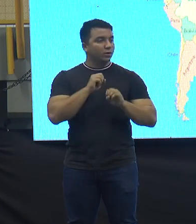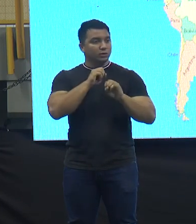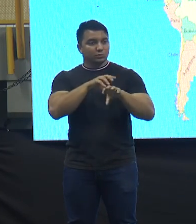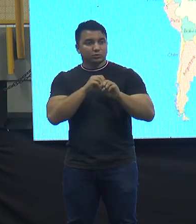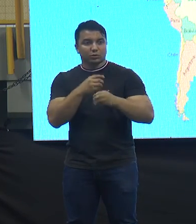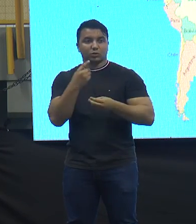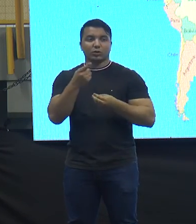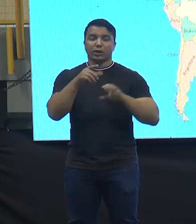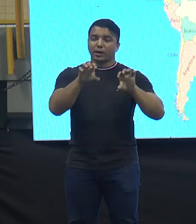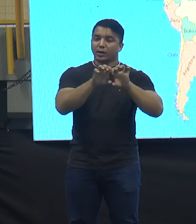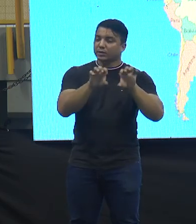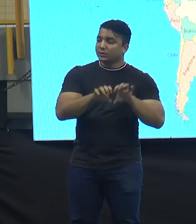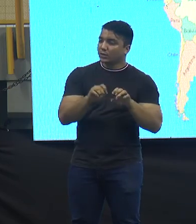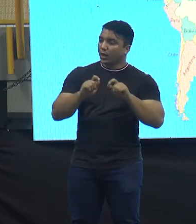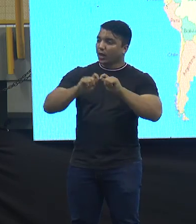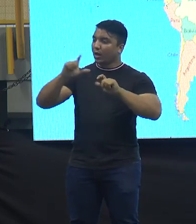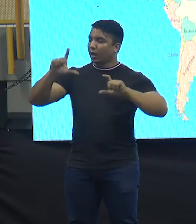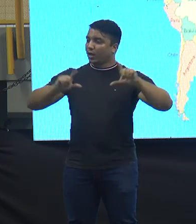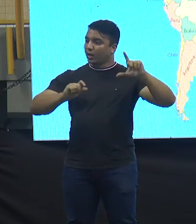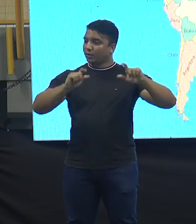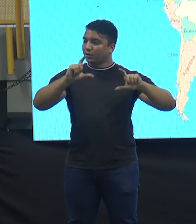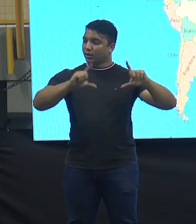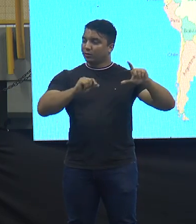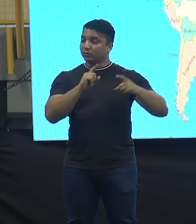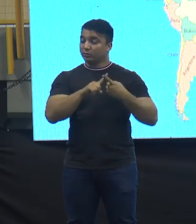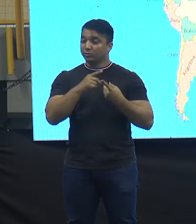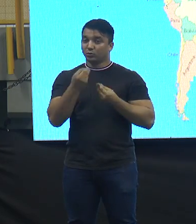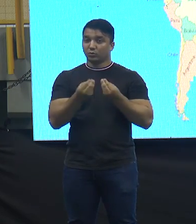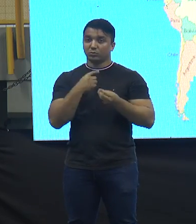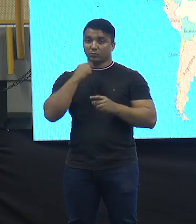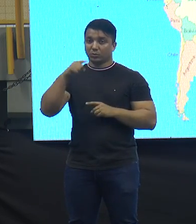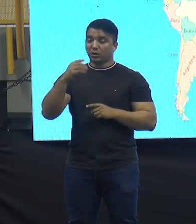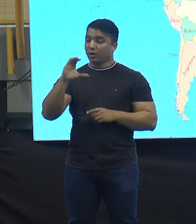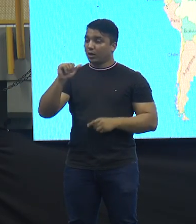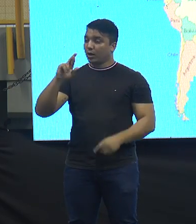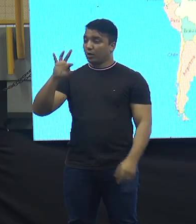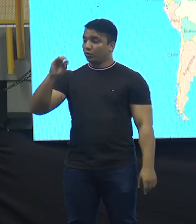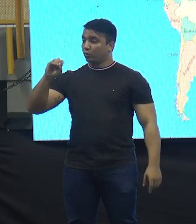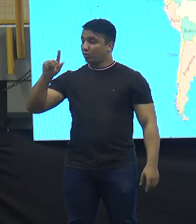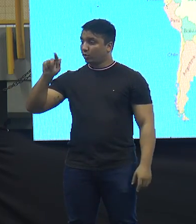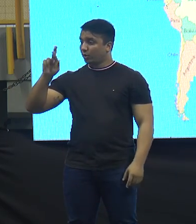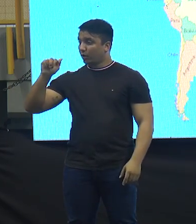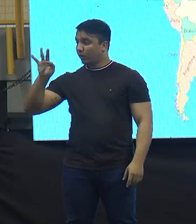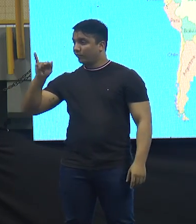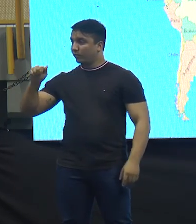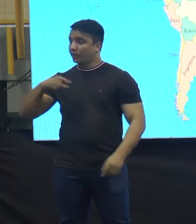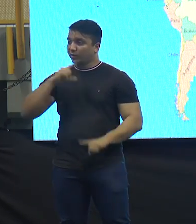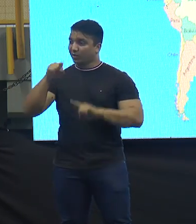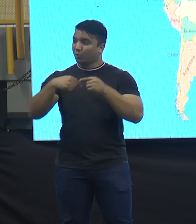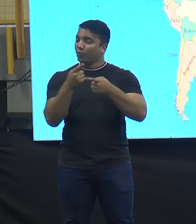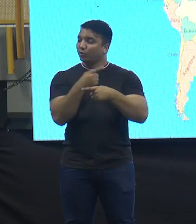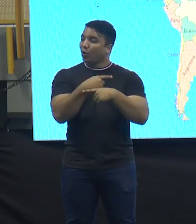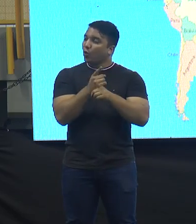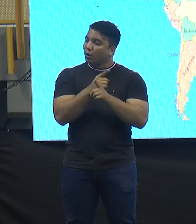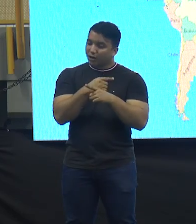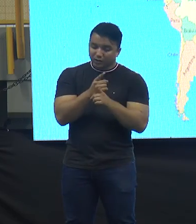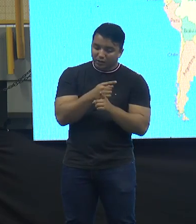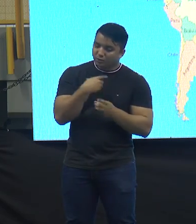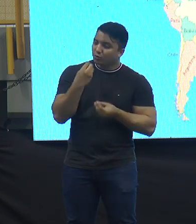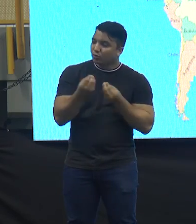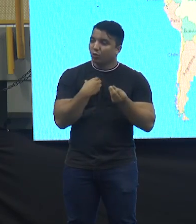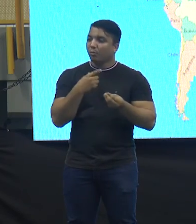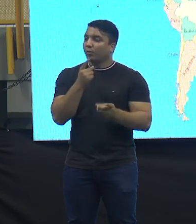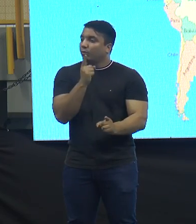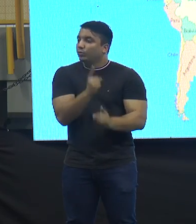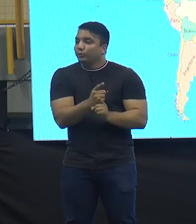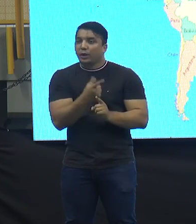horários, sobre escalas, sobre a parte complementar de cartografia. Essa parte de orientação, não adianta você